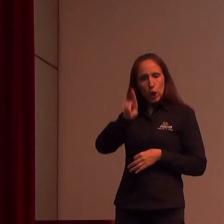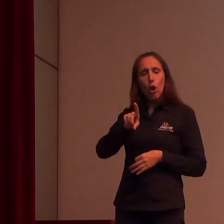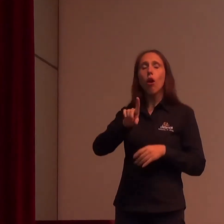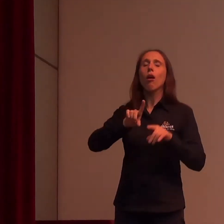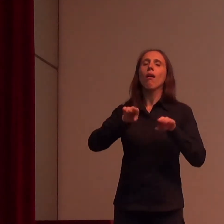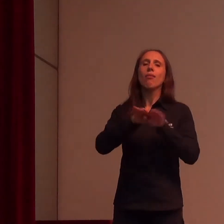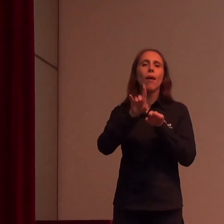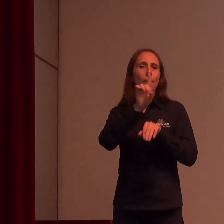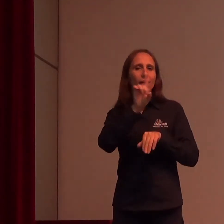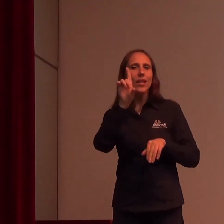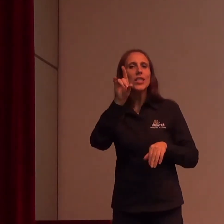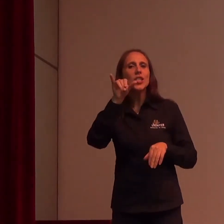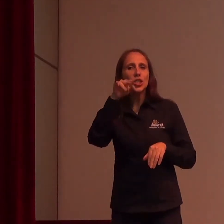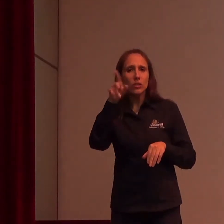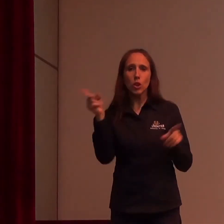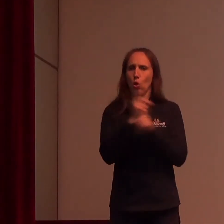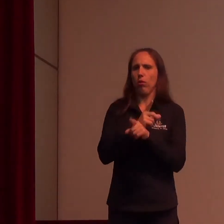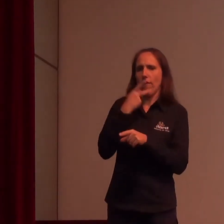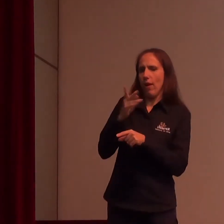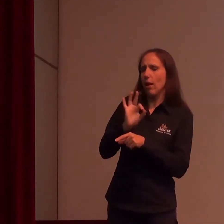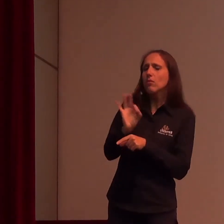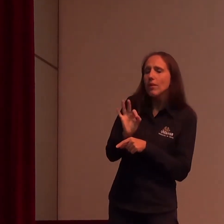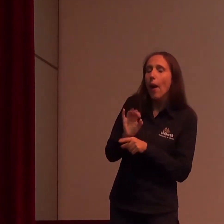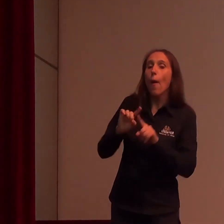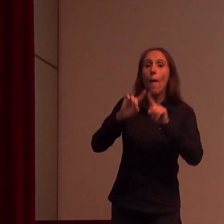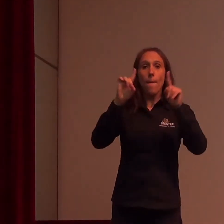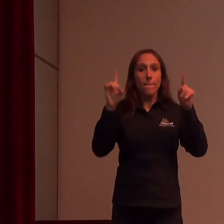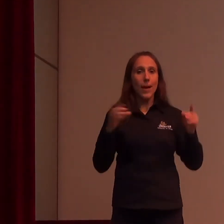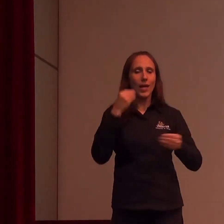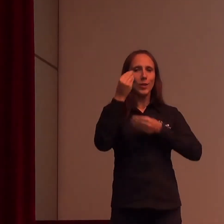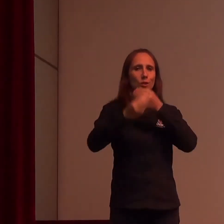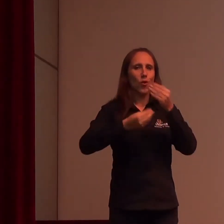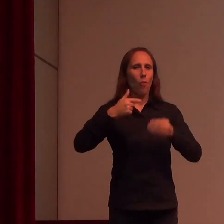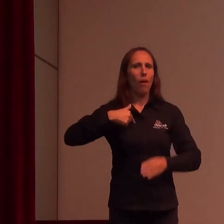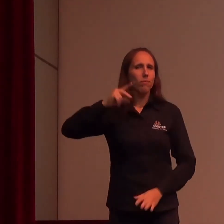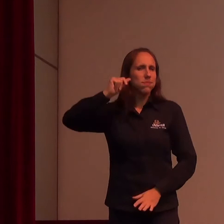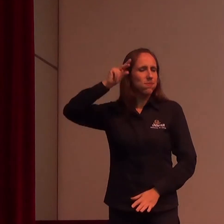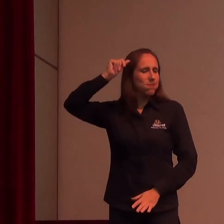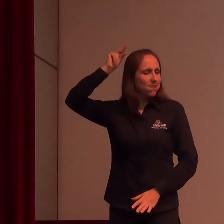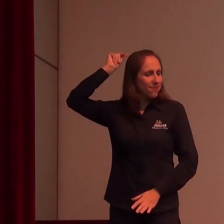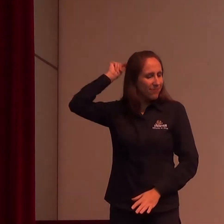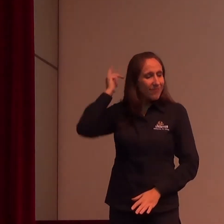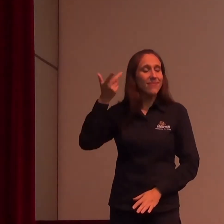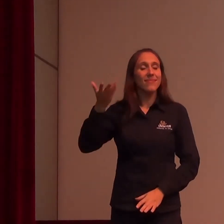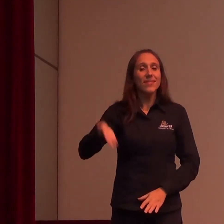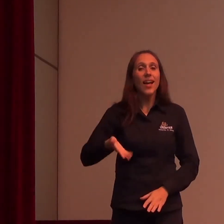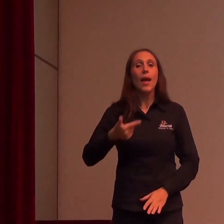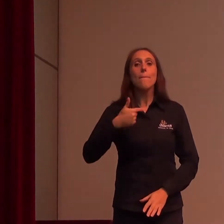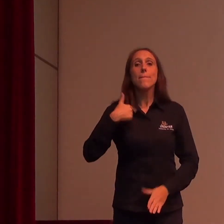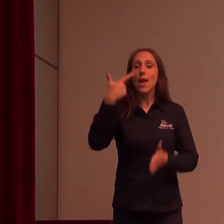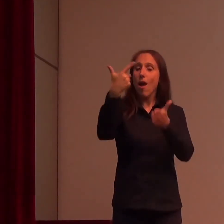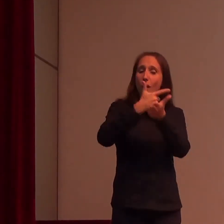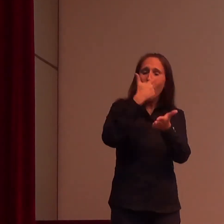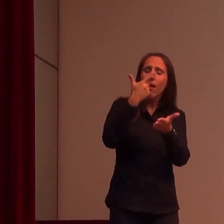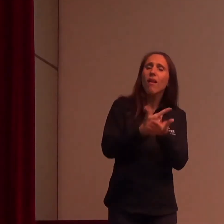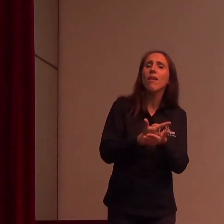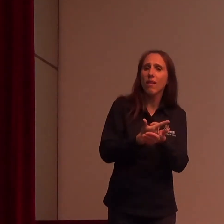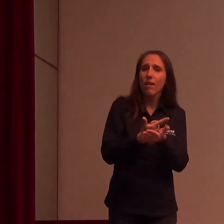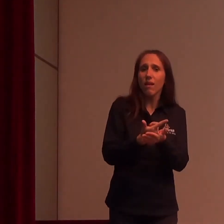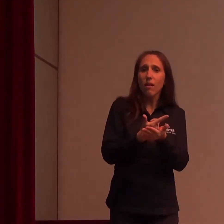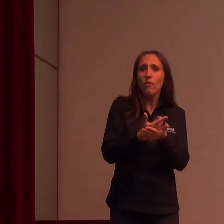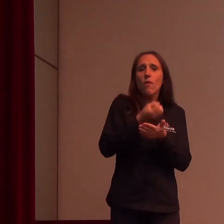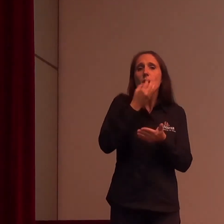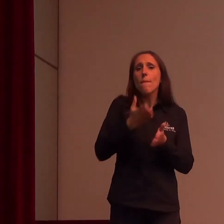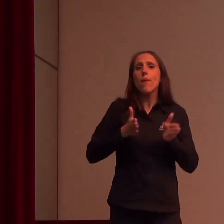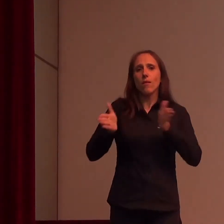tenho comigo o seguinte. Como eu sou dinossauro e para mim é dos Vox, então livro acessível para mim é...